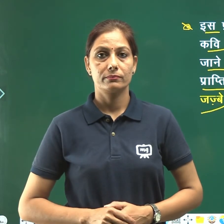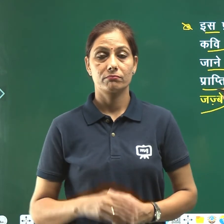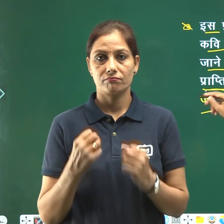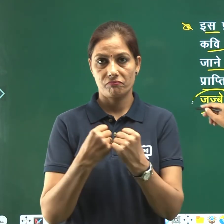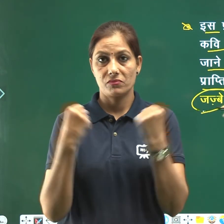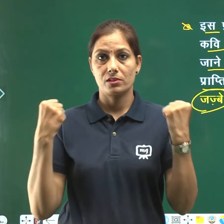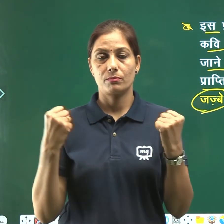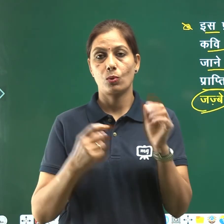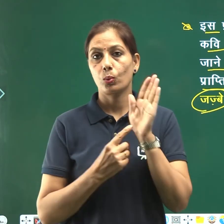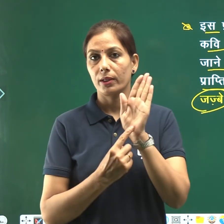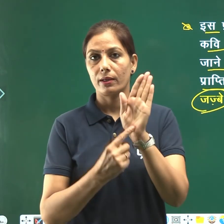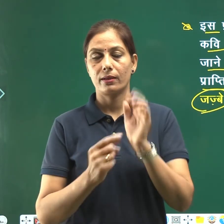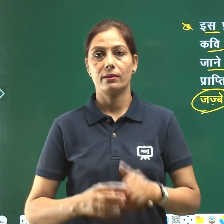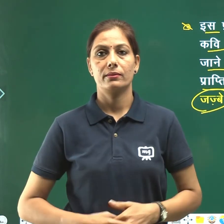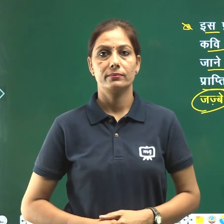जज्बे को व्यक्त किया है।